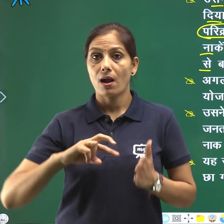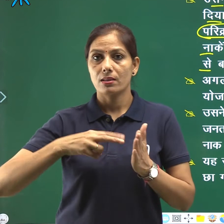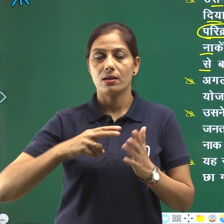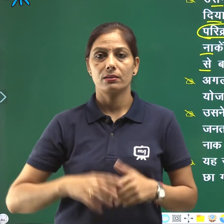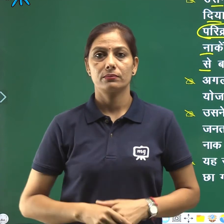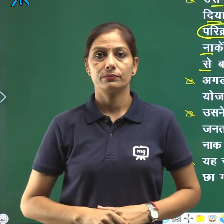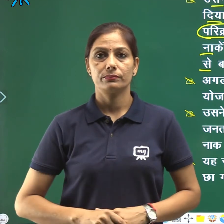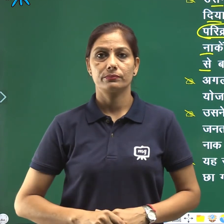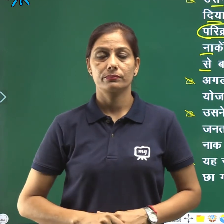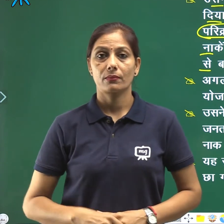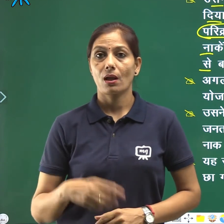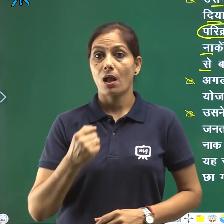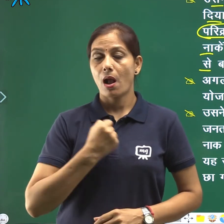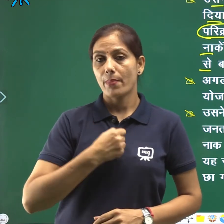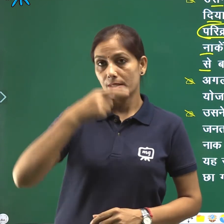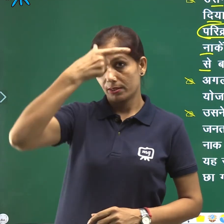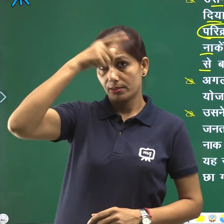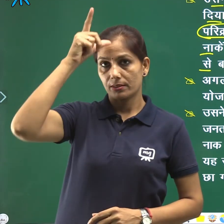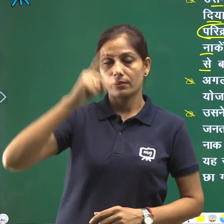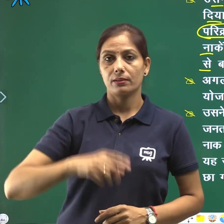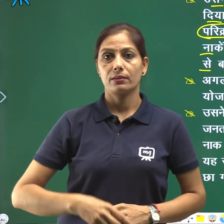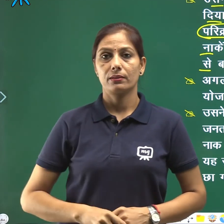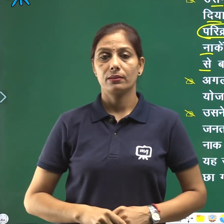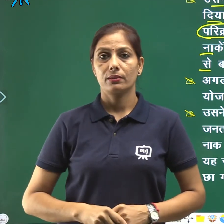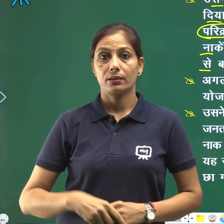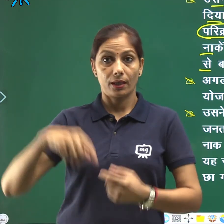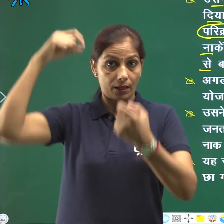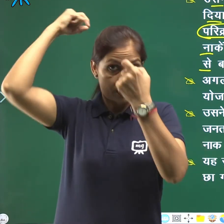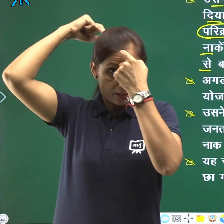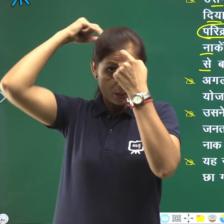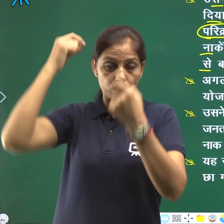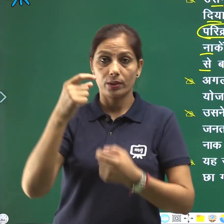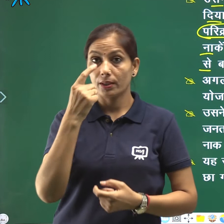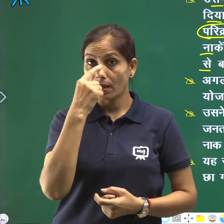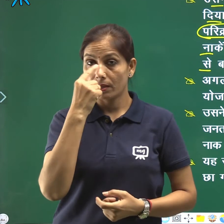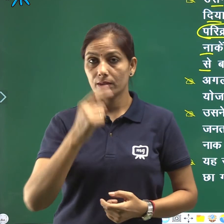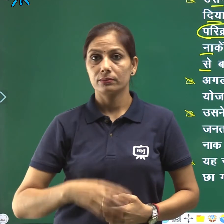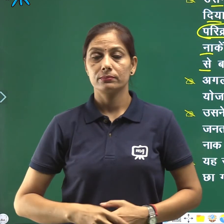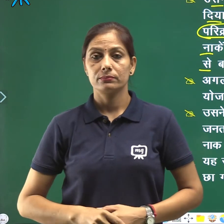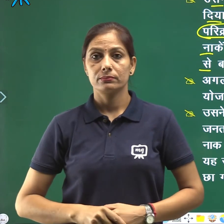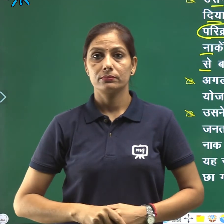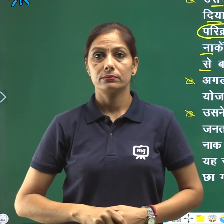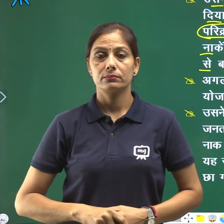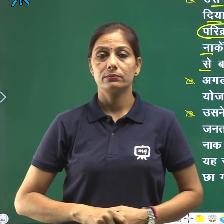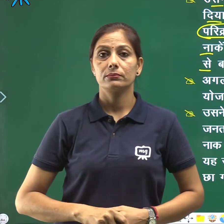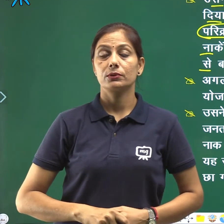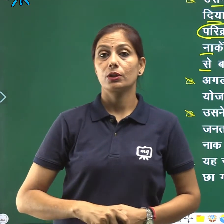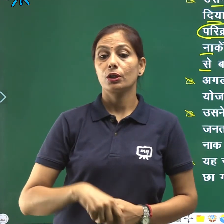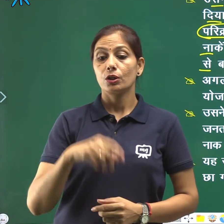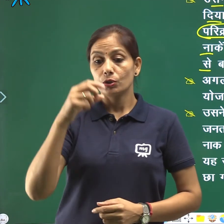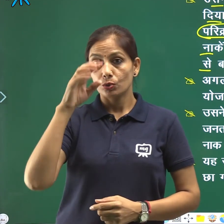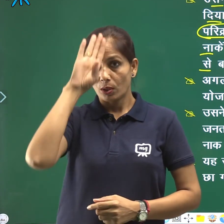अर्थात हमारे देश के नेताओं की नाक जॉर्ज पंचम की नाक